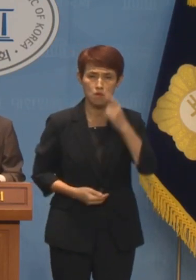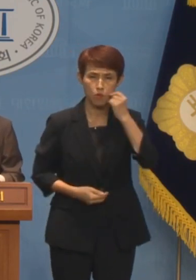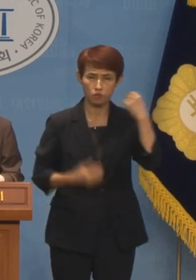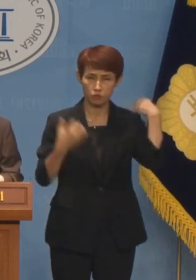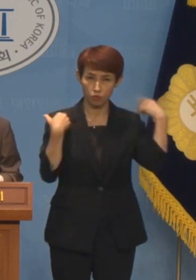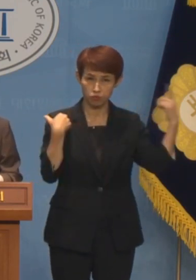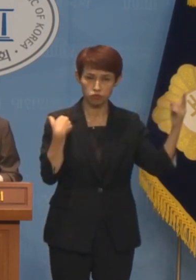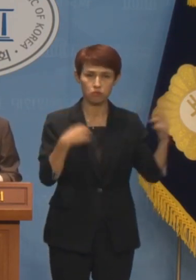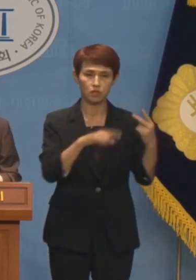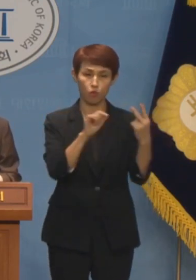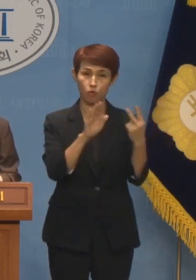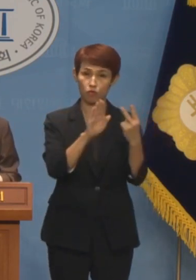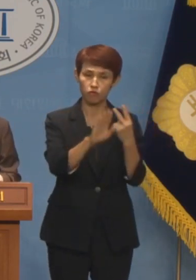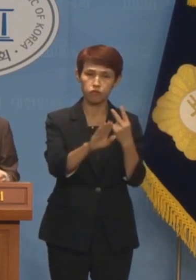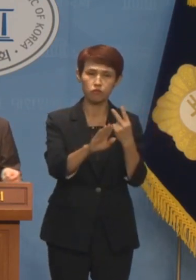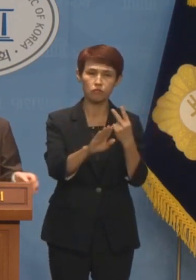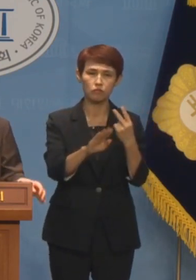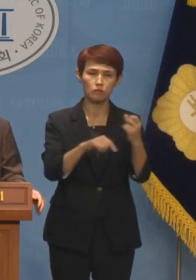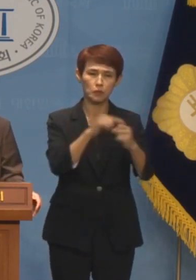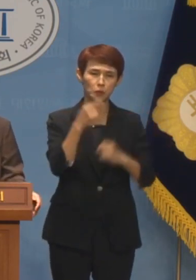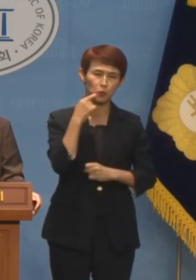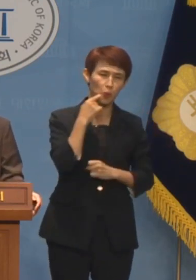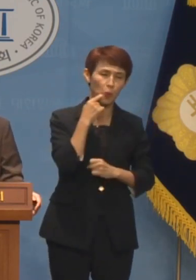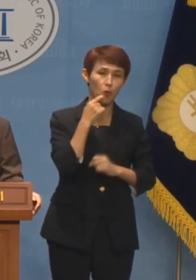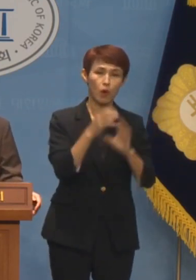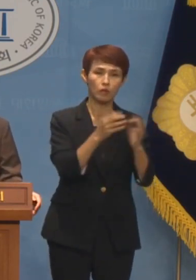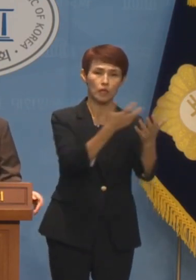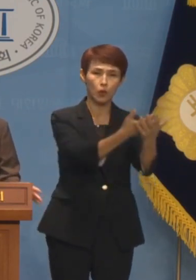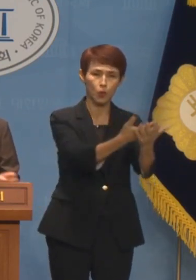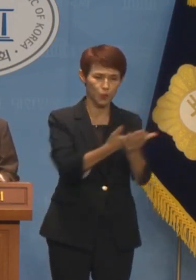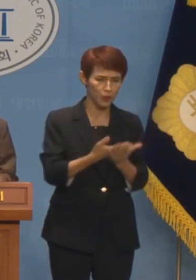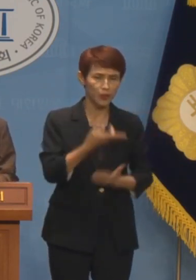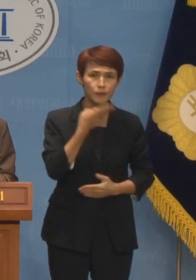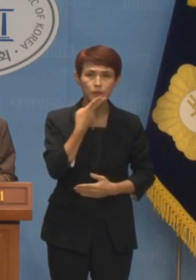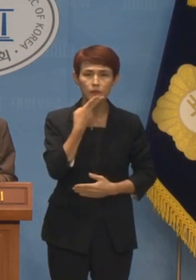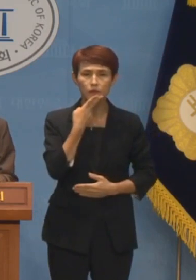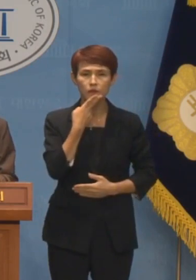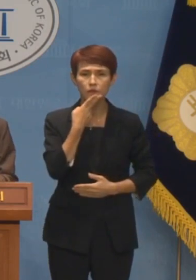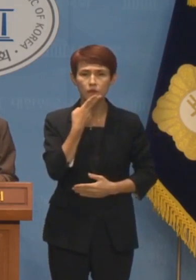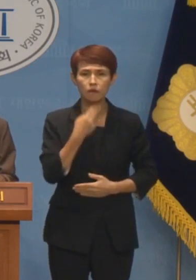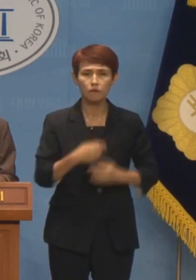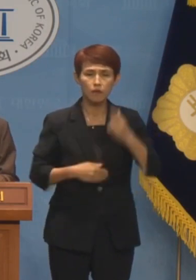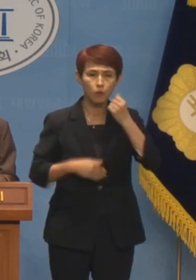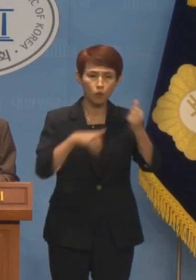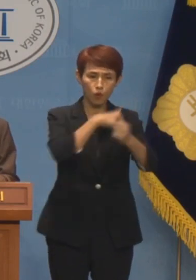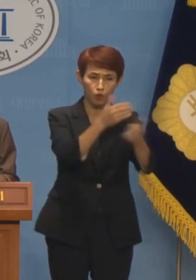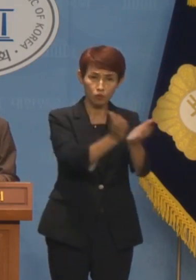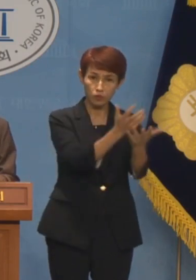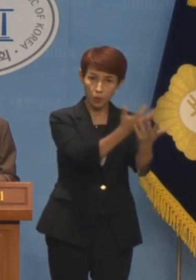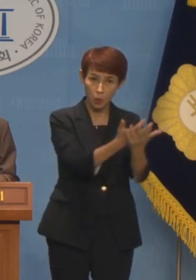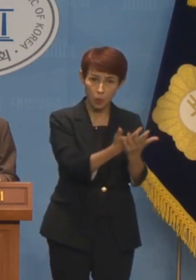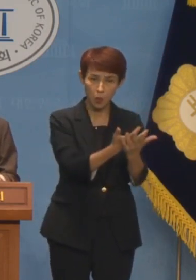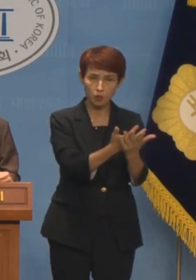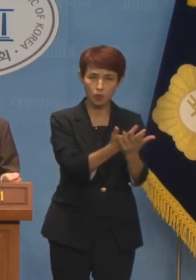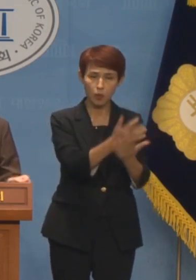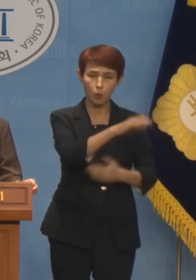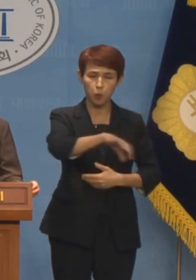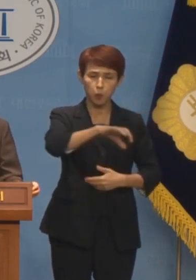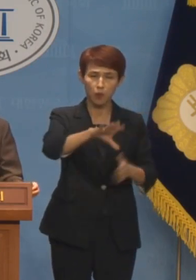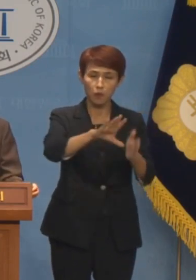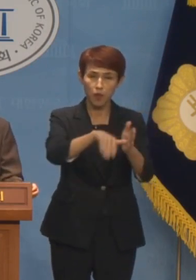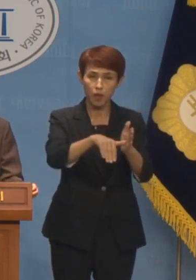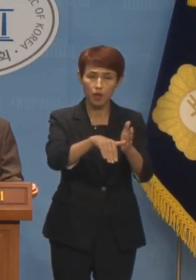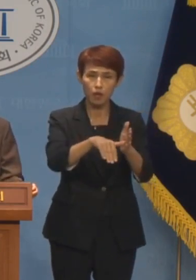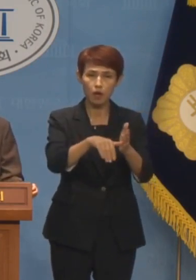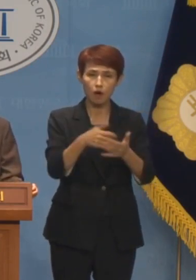올해 2월 이후 방사능 자료도 제공하지 않았고 오히려 일본 환경부 자료에서 방류 지점의 삼중수소